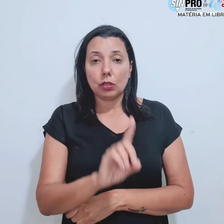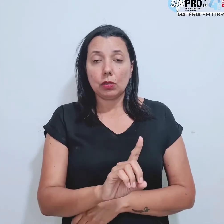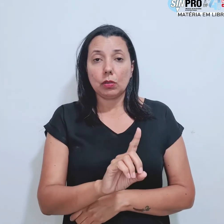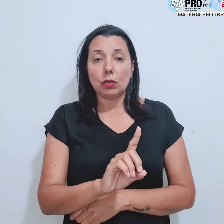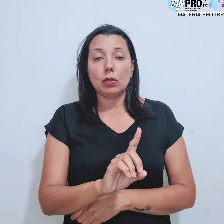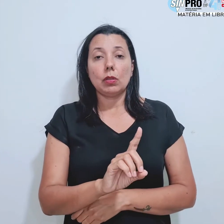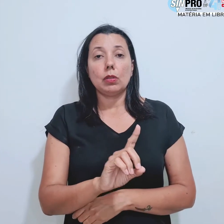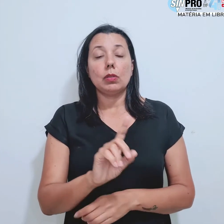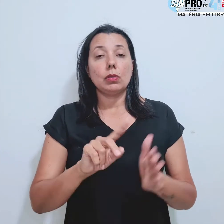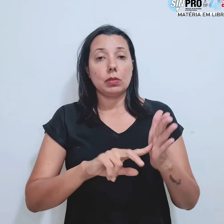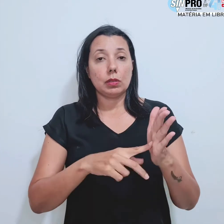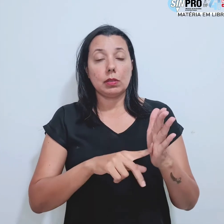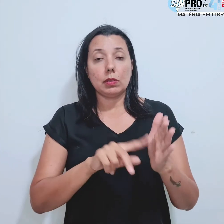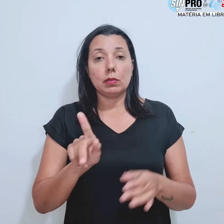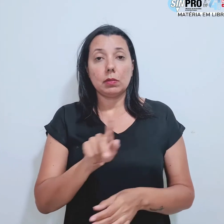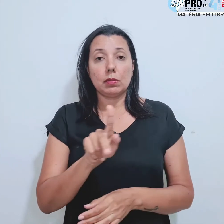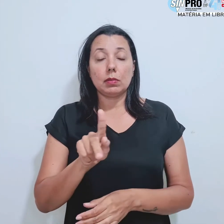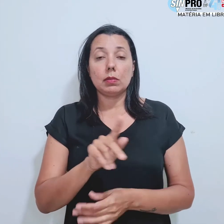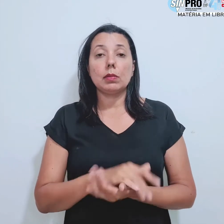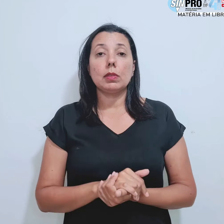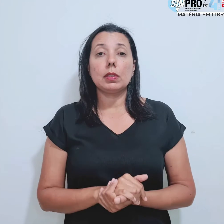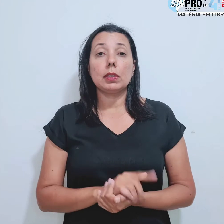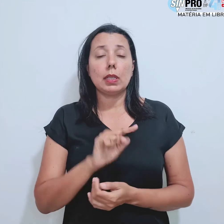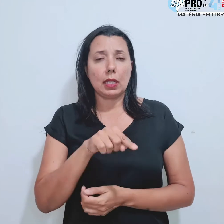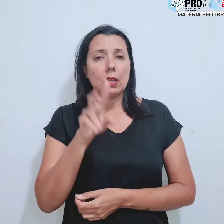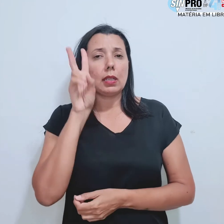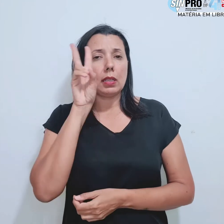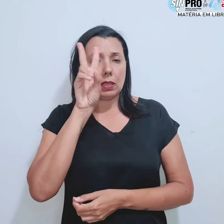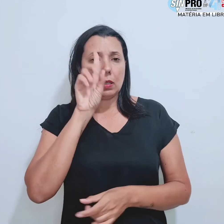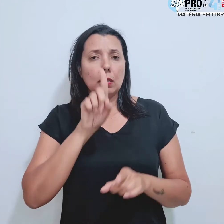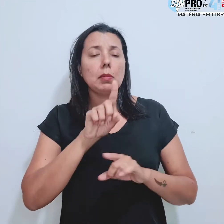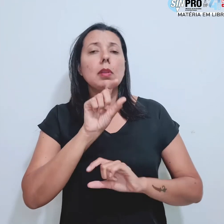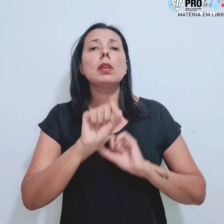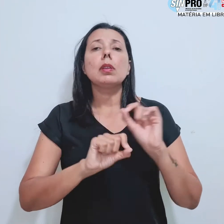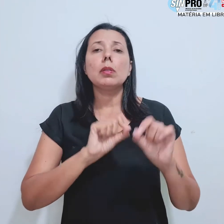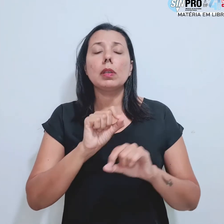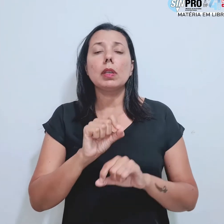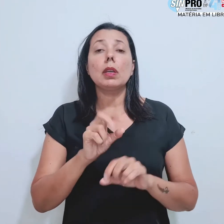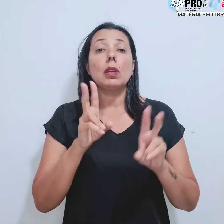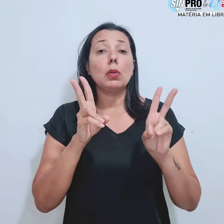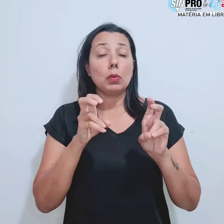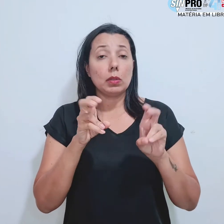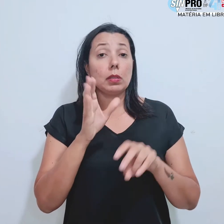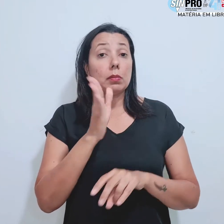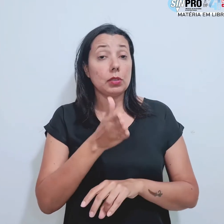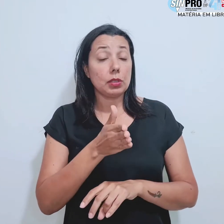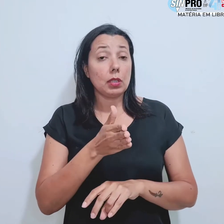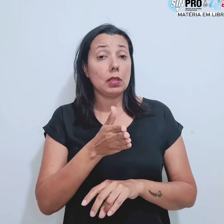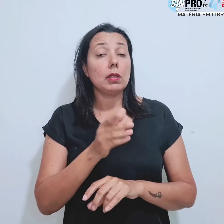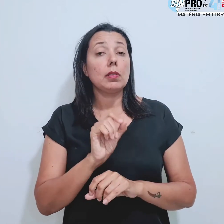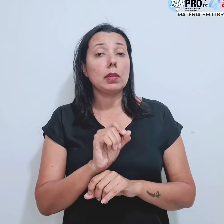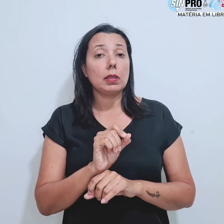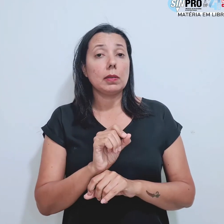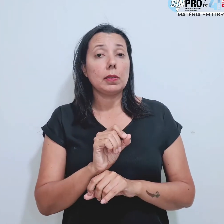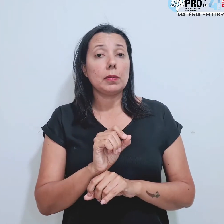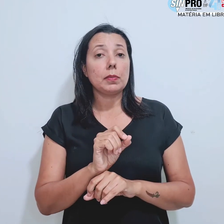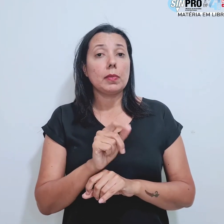do Simpro-DF. Ele lembra que o tema já foi abordado no